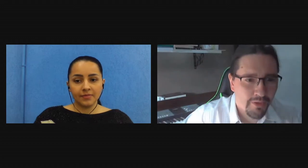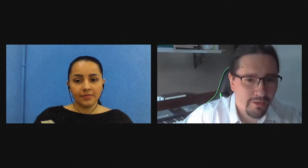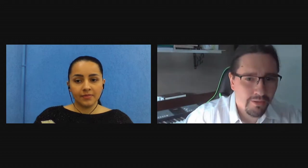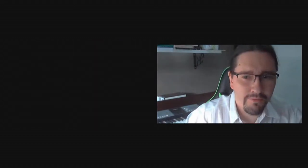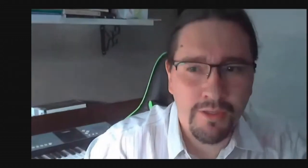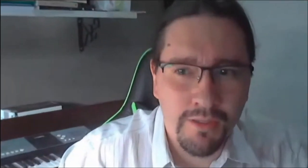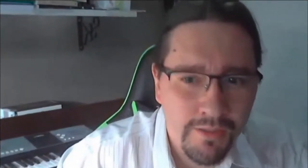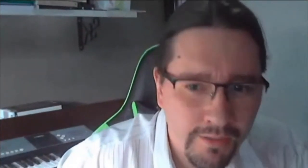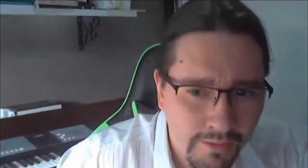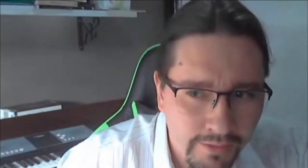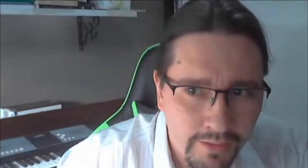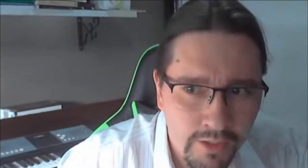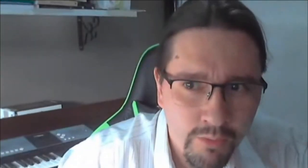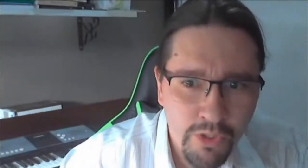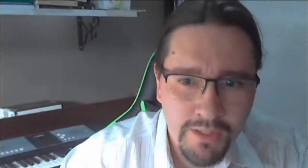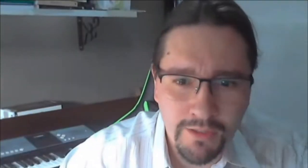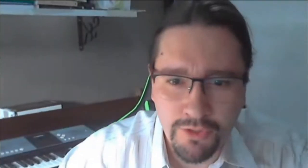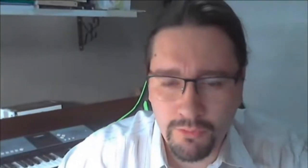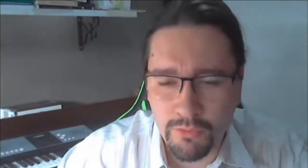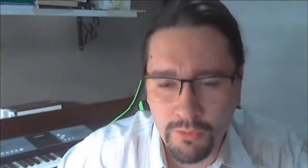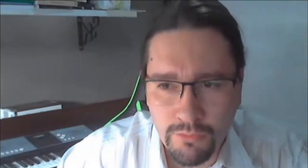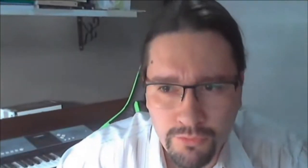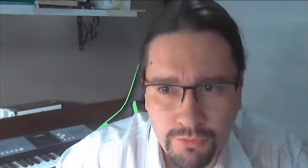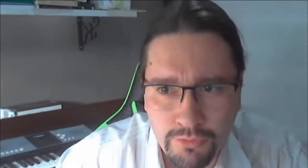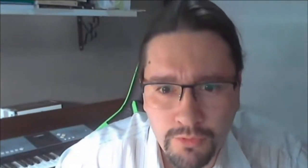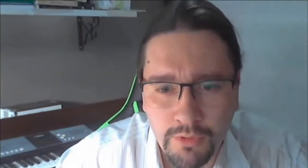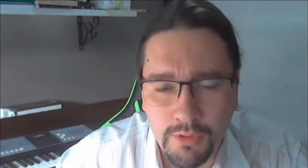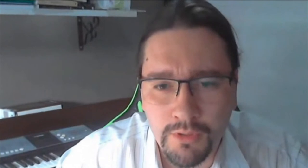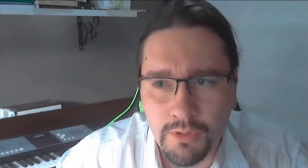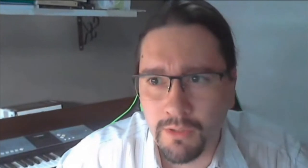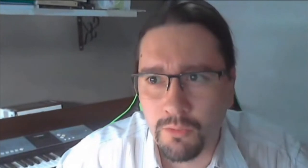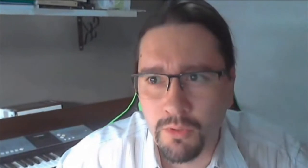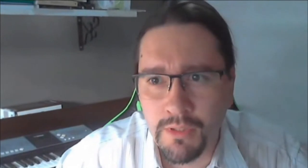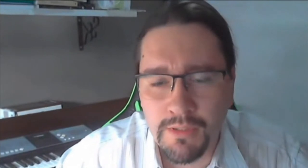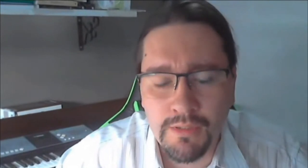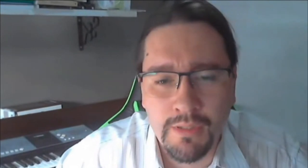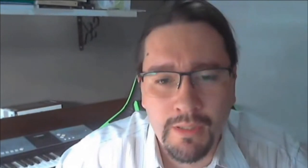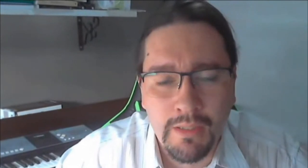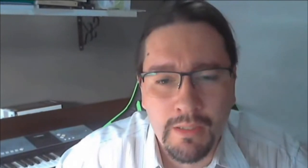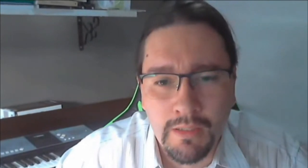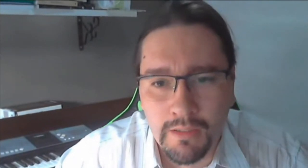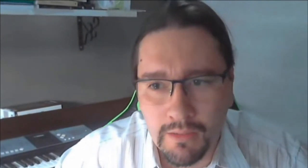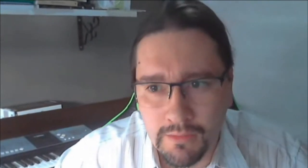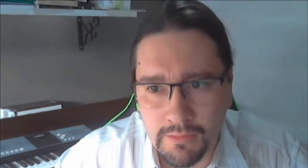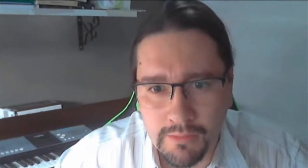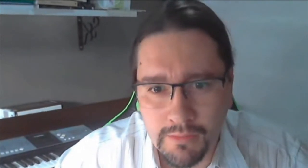Agradeço pela palavra, queria dar uma boa tarde a todos e a todas,